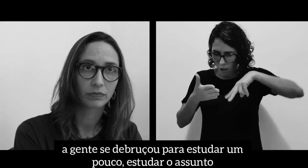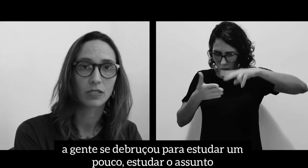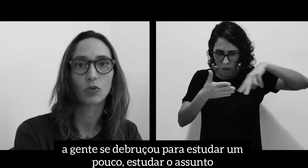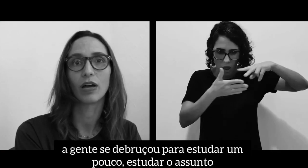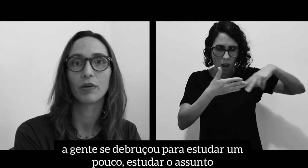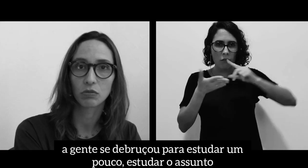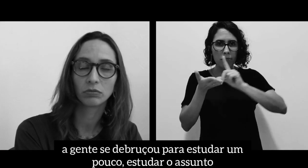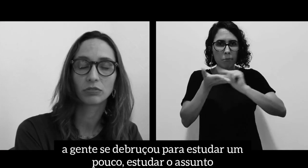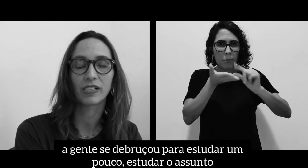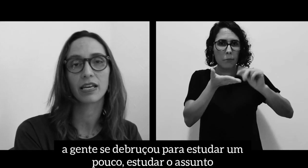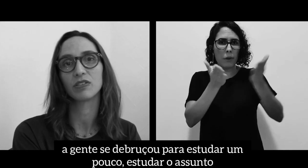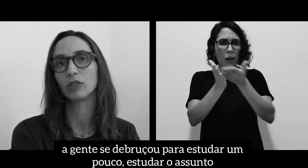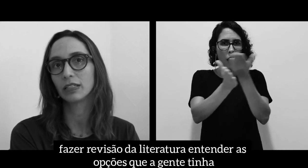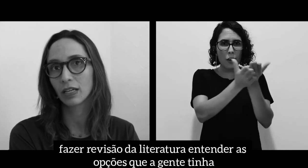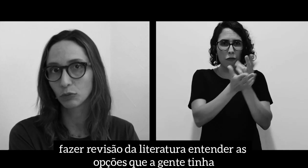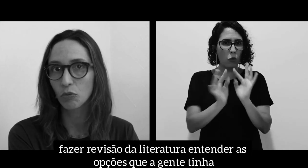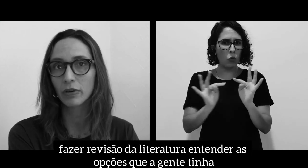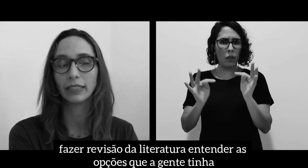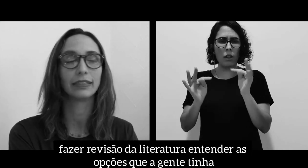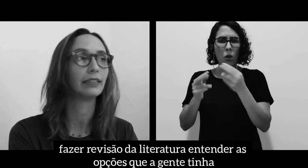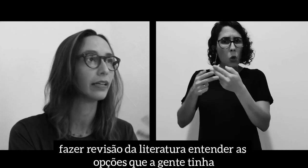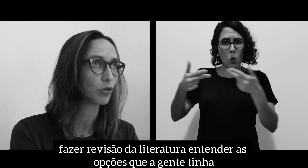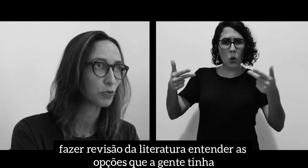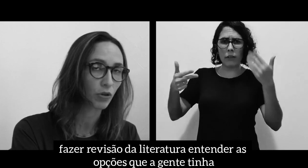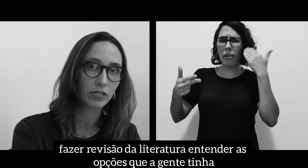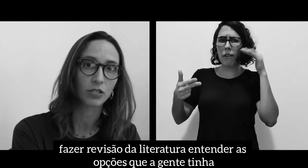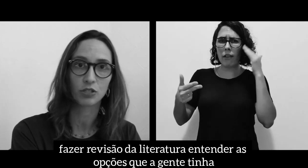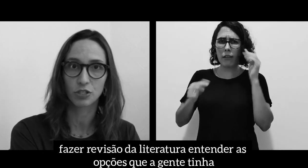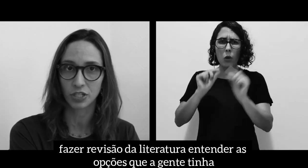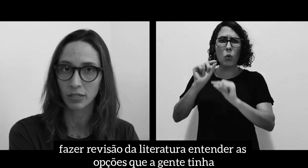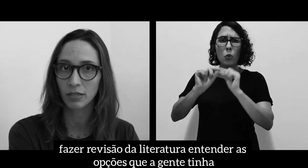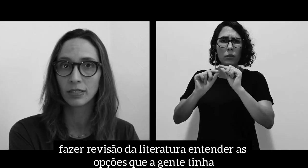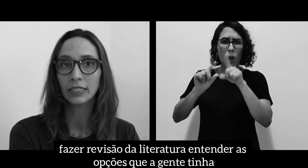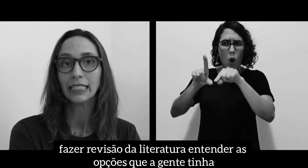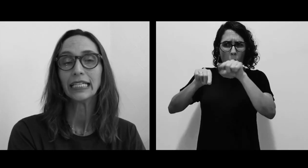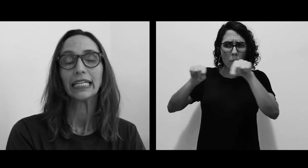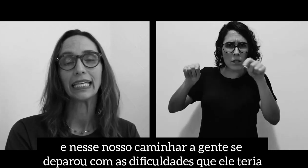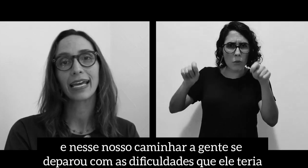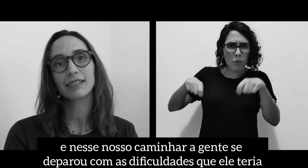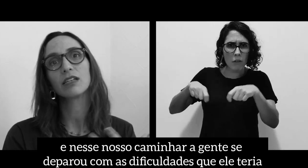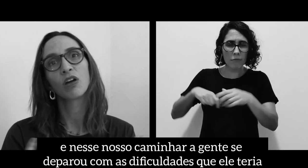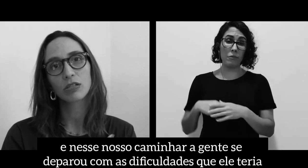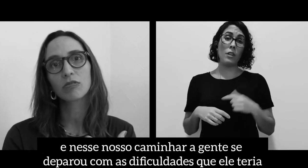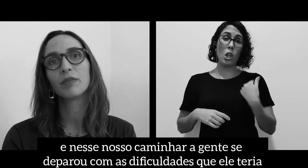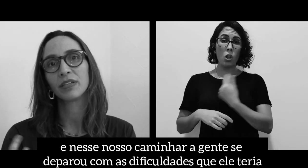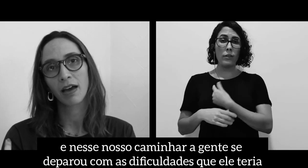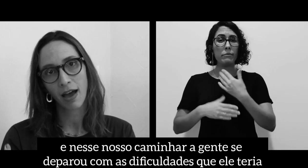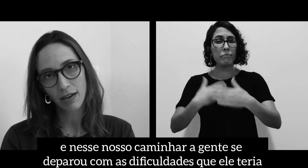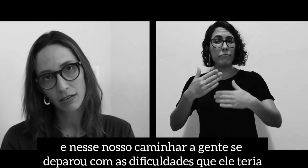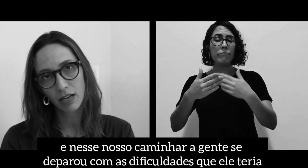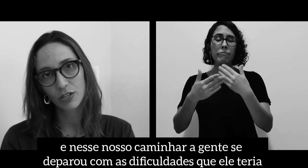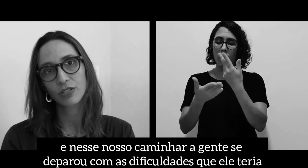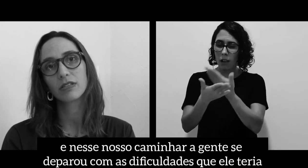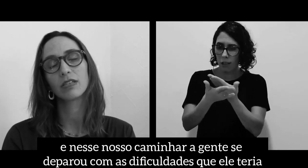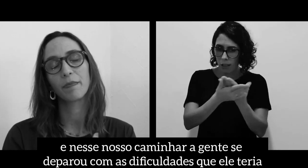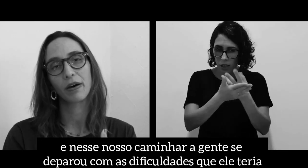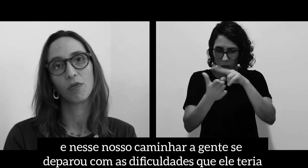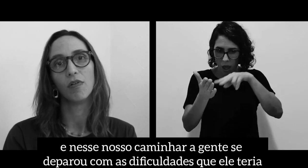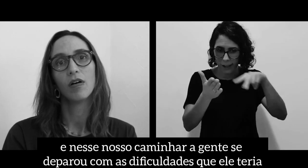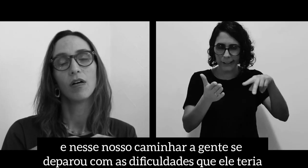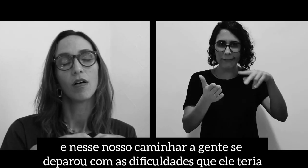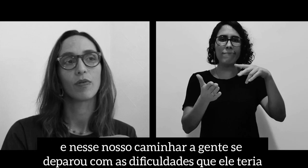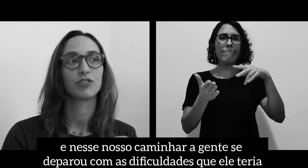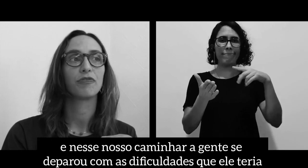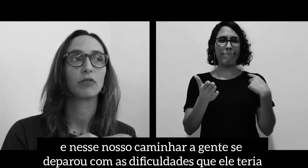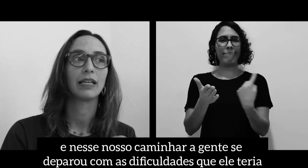pouco. Estudar o assunto, fazer revisão da literatura, entender as opções que a gente tinha. E nesse nosso caminhar, a gente se